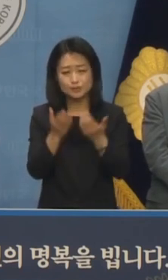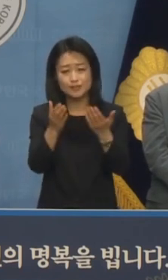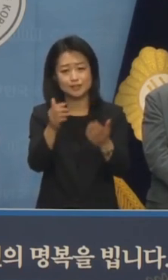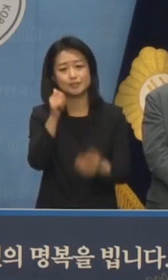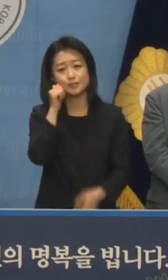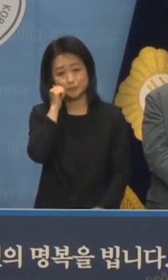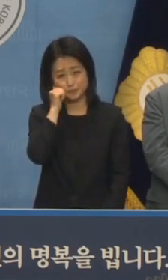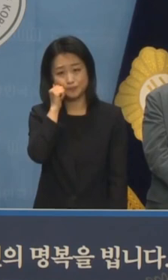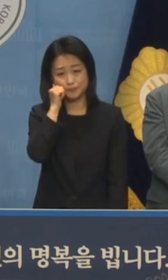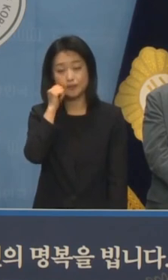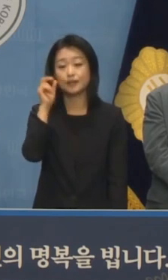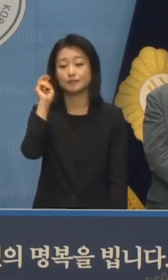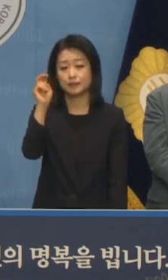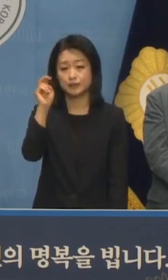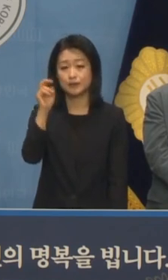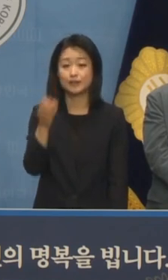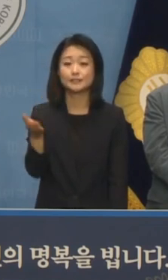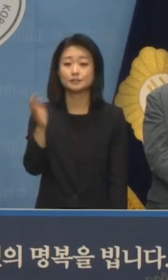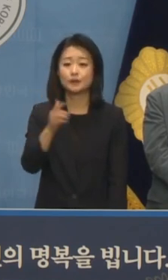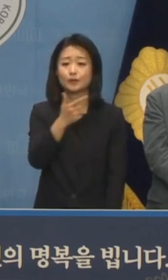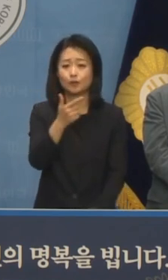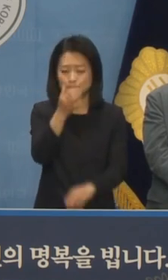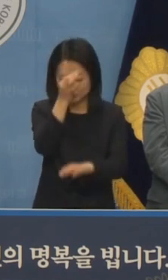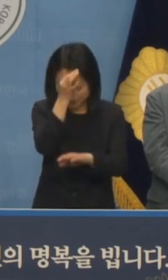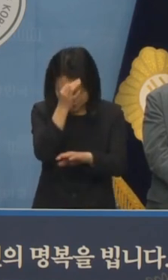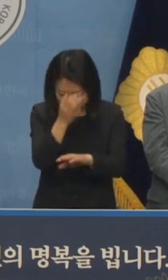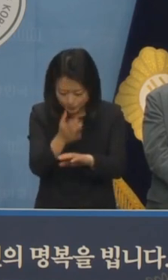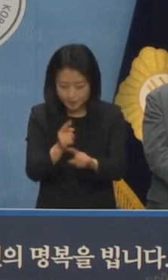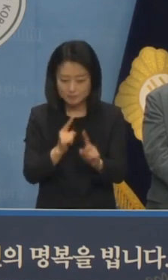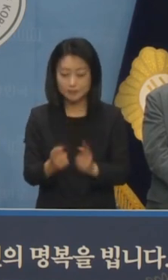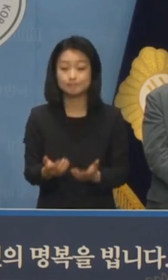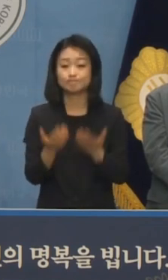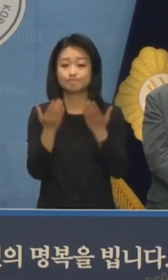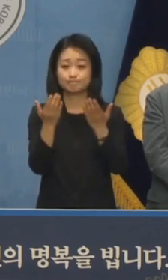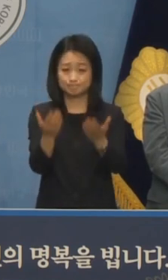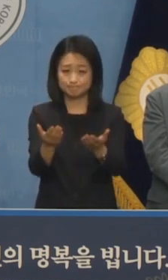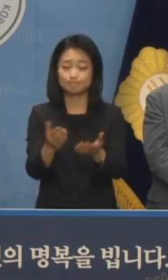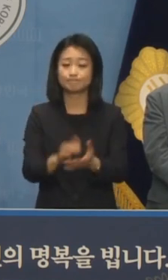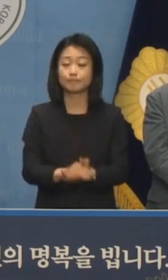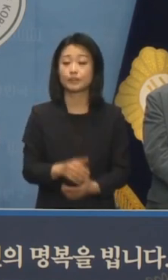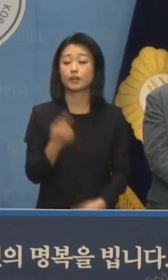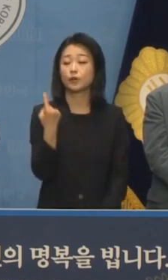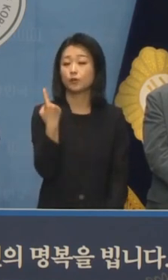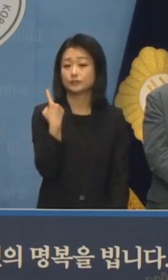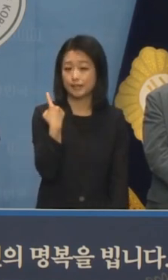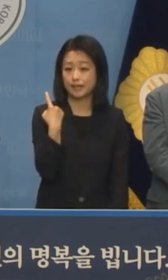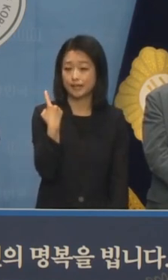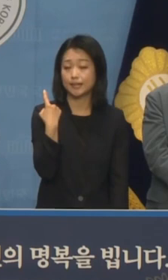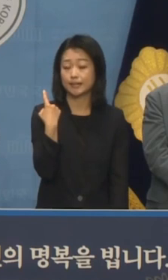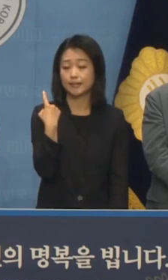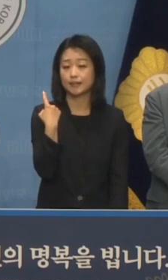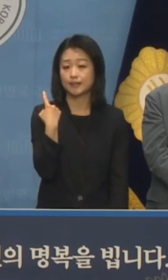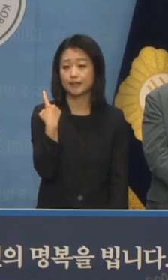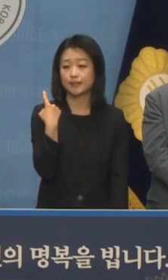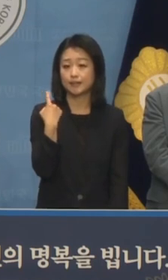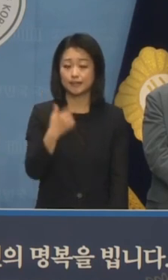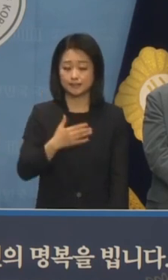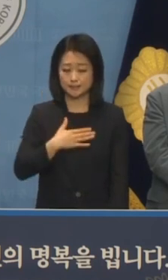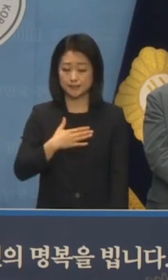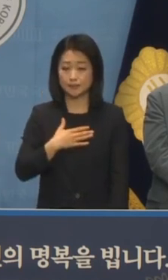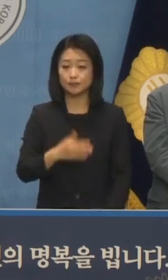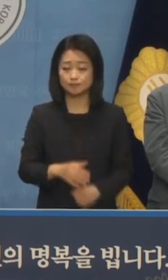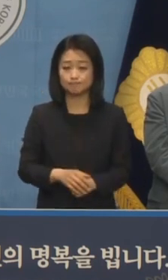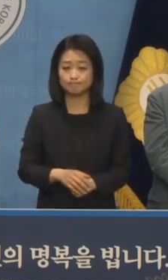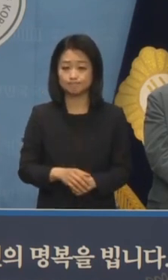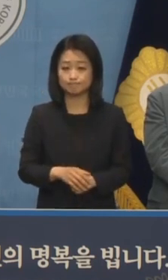있습니다. 그럼에도 너무 죄송하다고 말씀드리고 싶습니다. 그리고 어제 초제에 저도 참석을